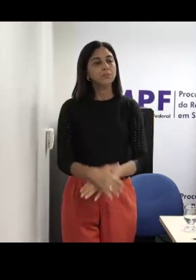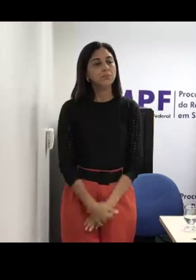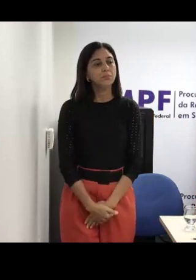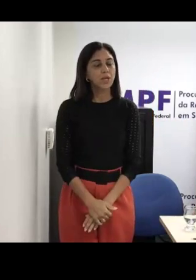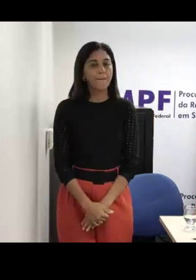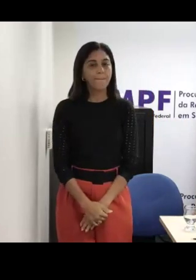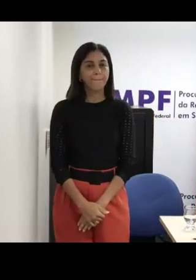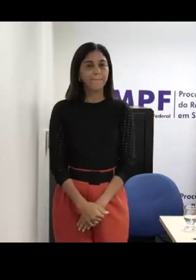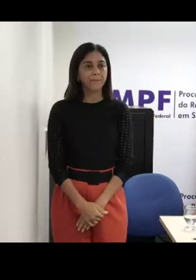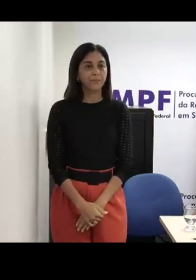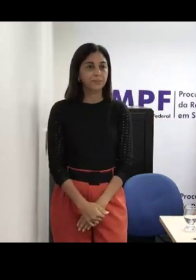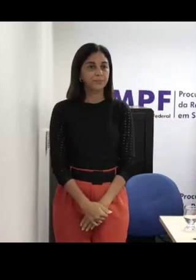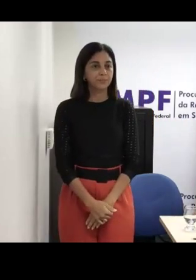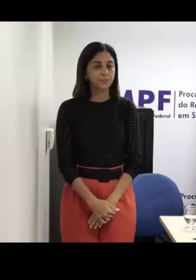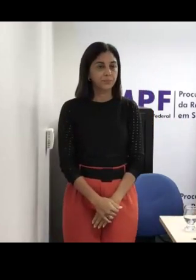vocês